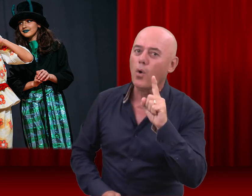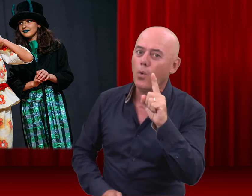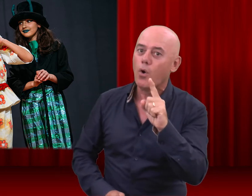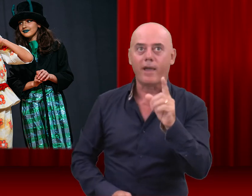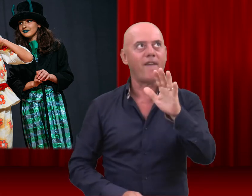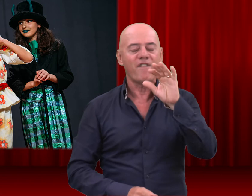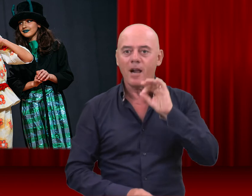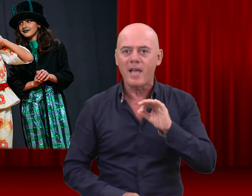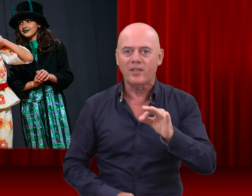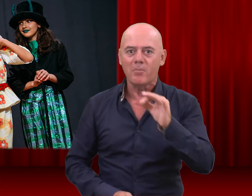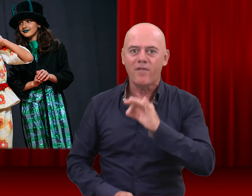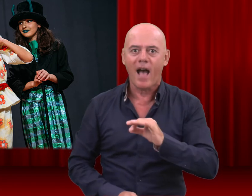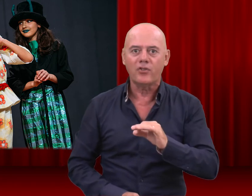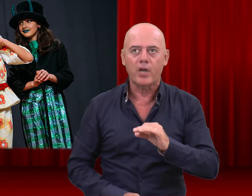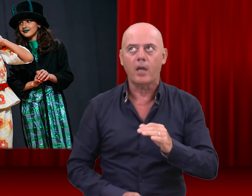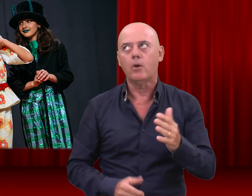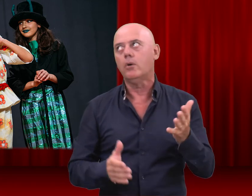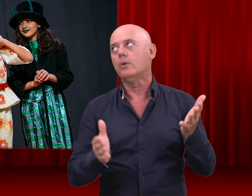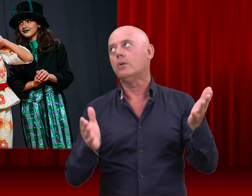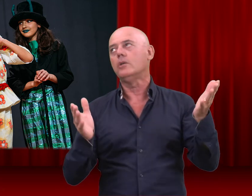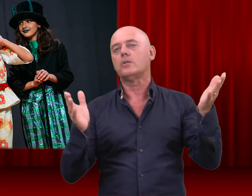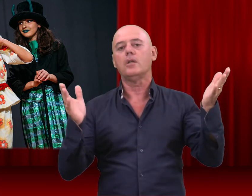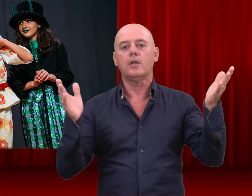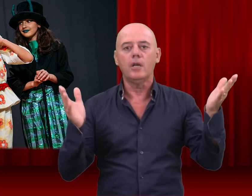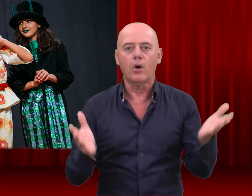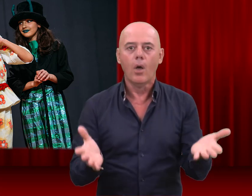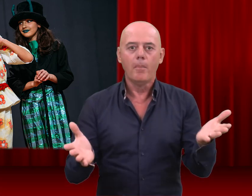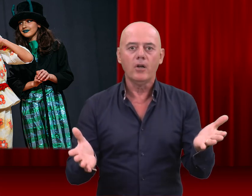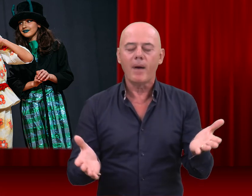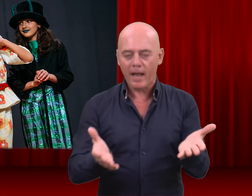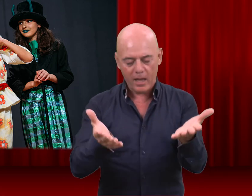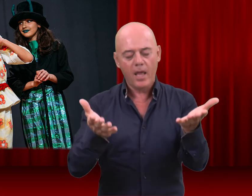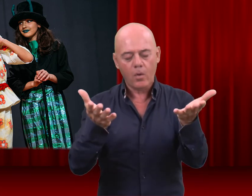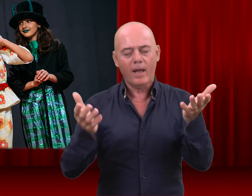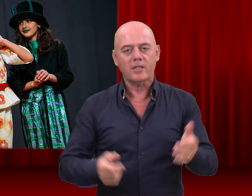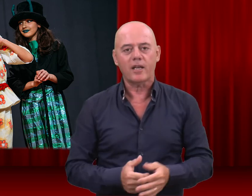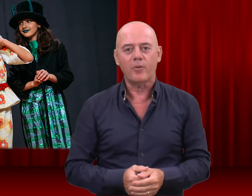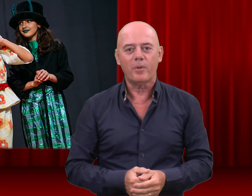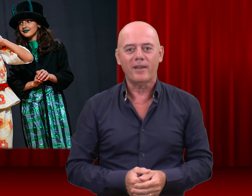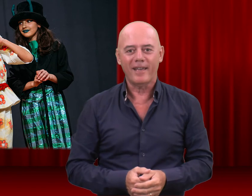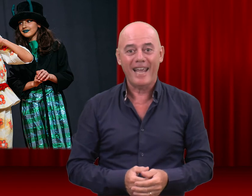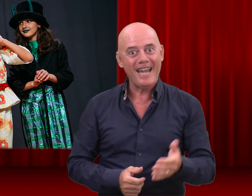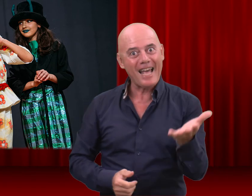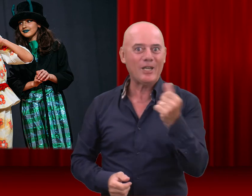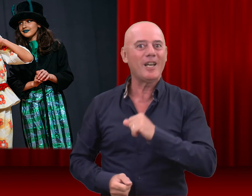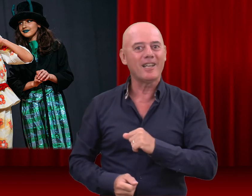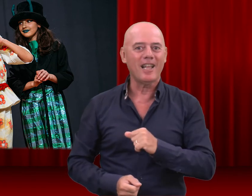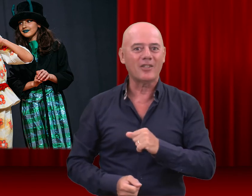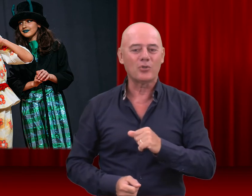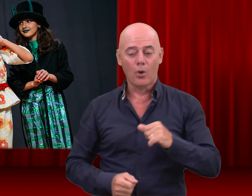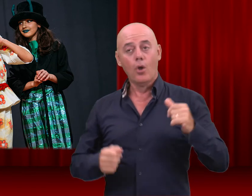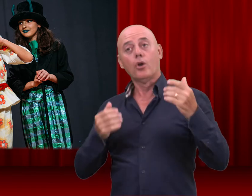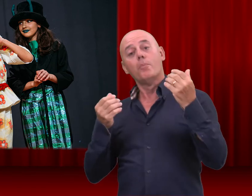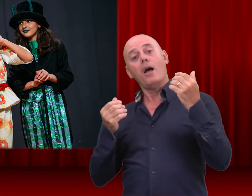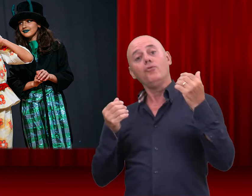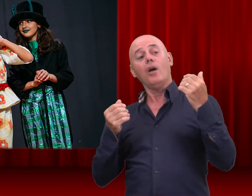n'è solo uno che veramente mi va a genio. Oh, disse il grillo, meno male, e quale sarebbe? È l'arte del